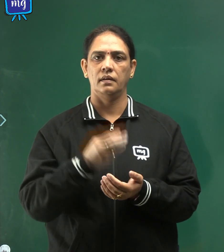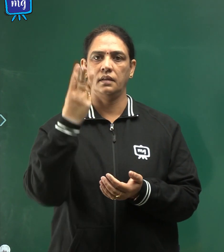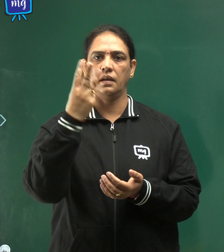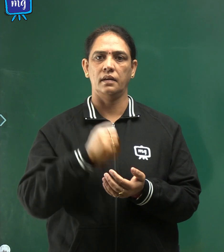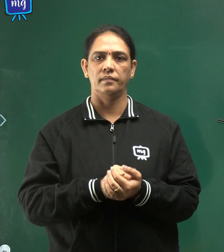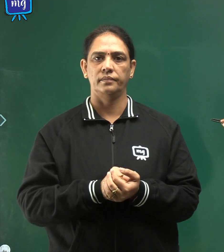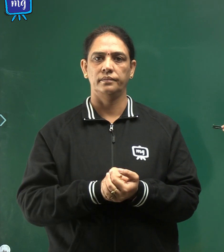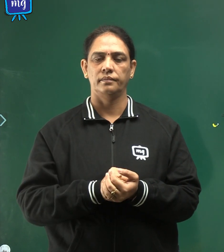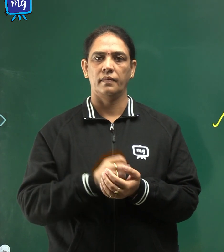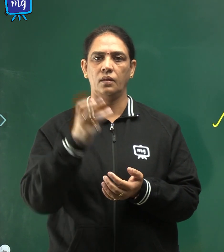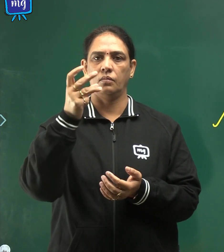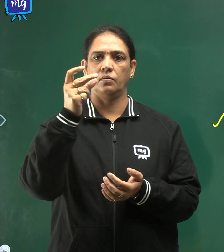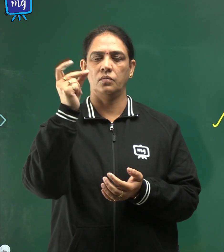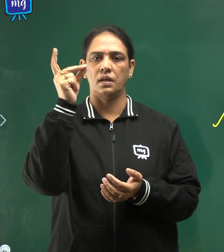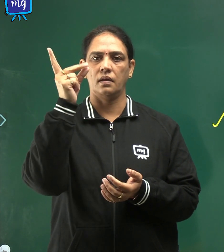2/3। दूसरा,